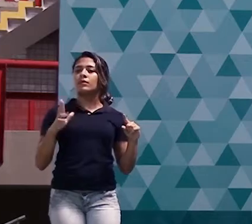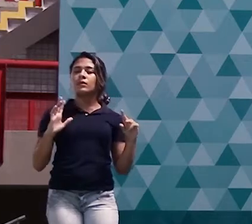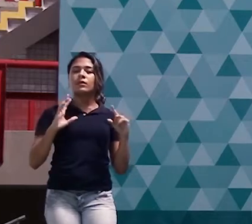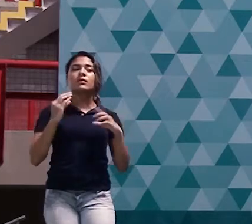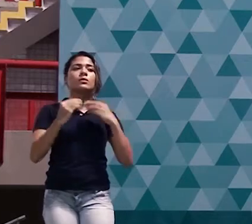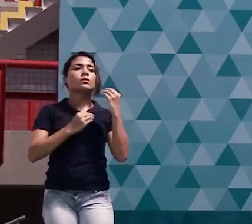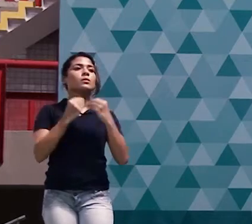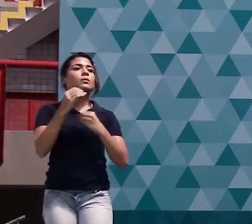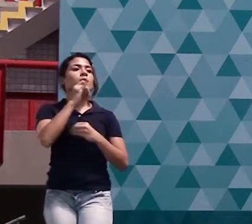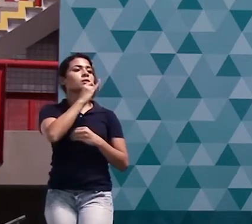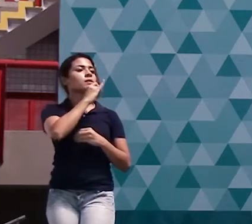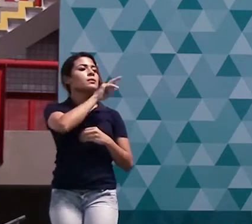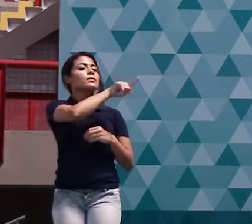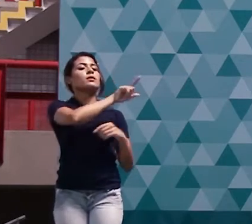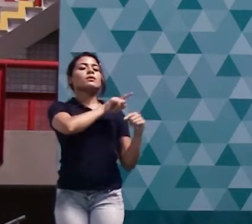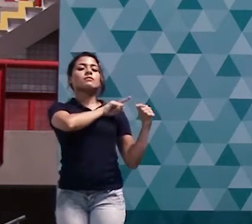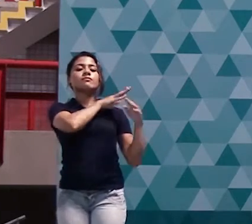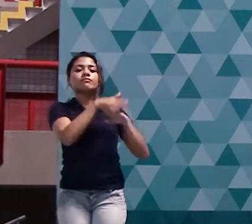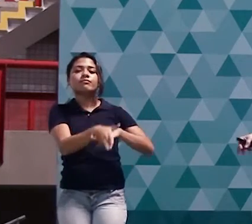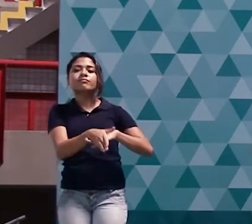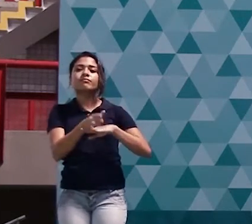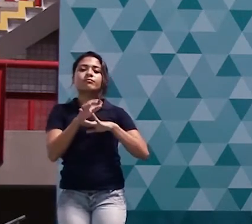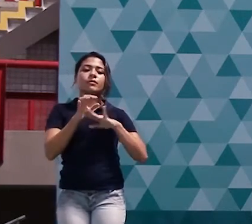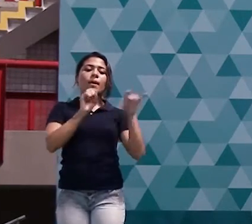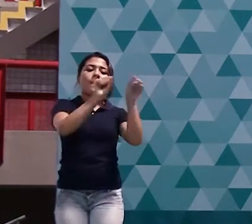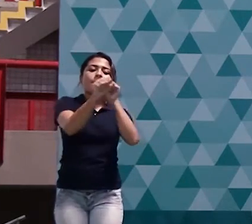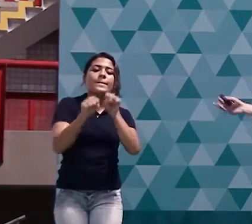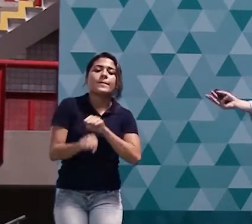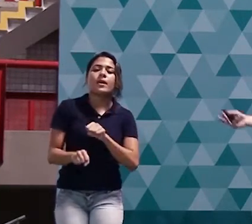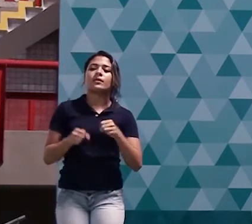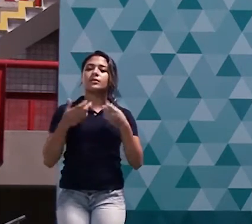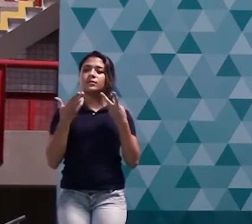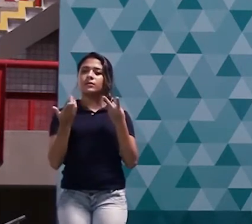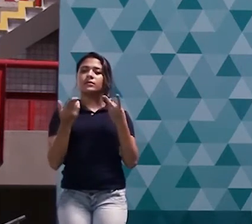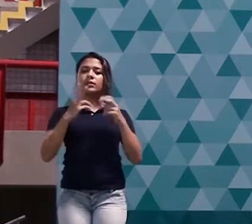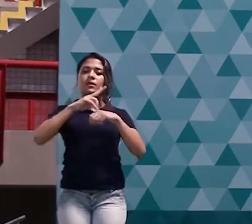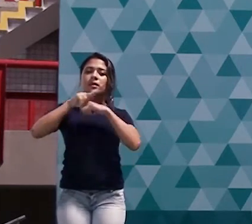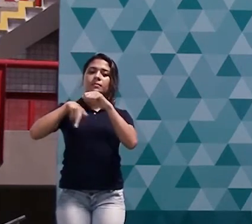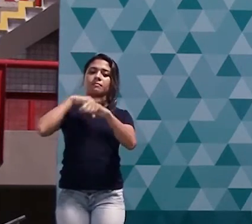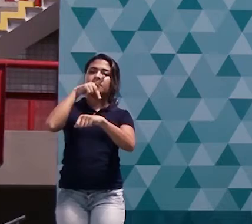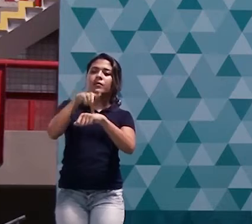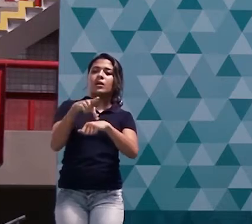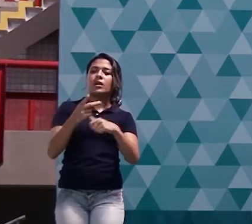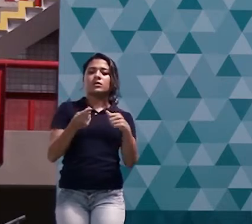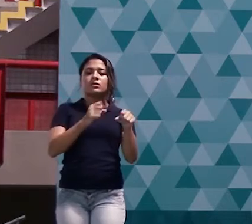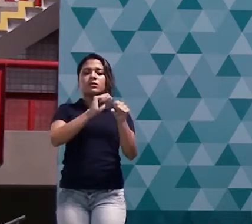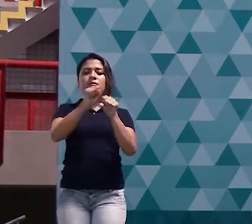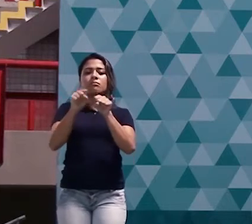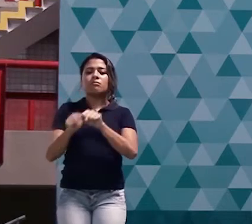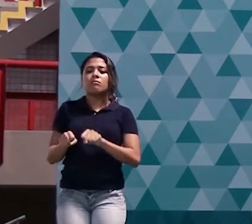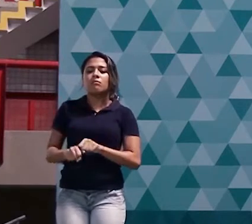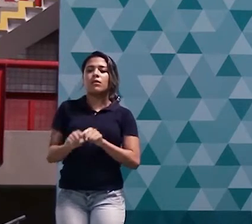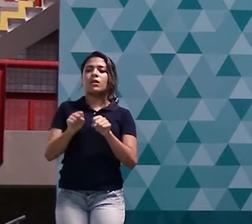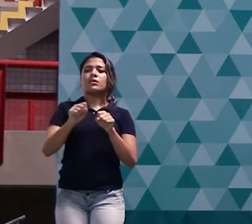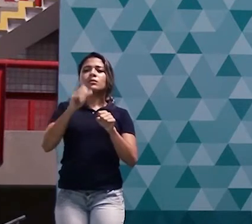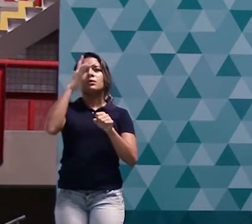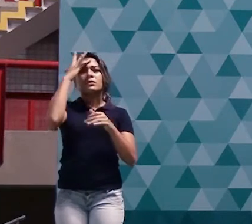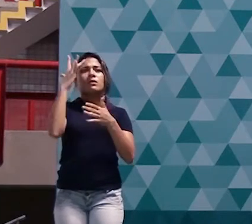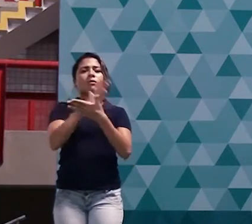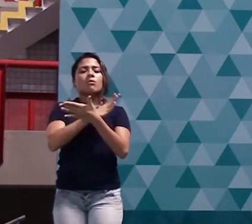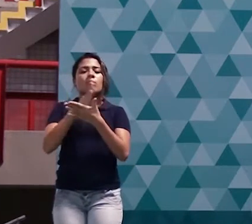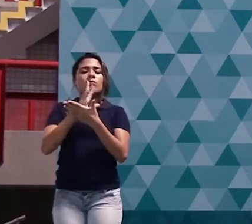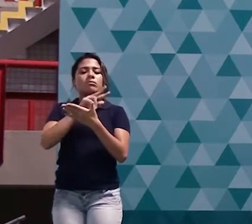prende todo mundo, mata em praça pública, despedaça o corpo do Filipe dos Santos na frente de todo mundo para ele servir de